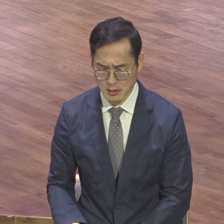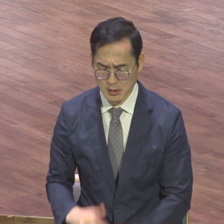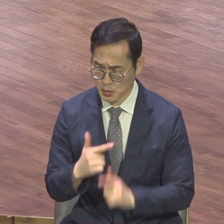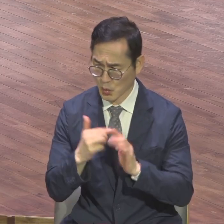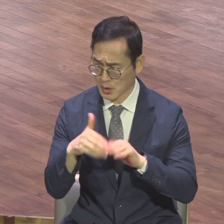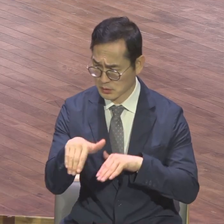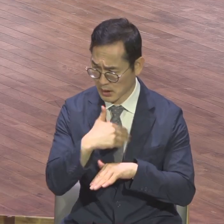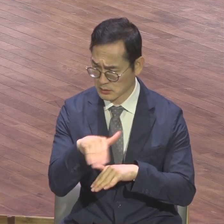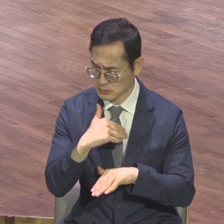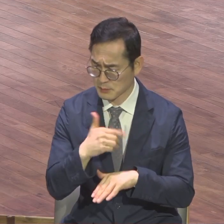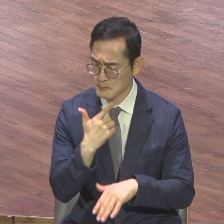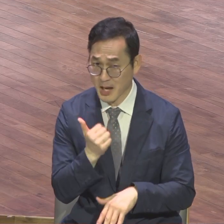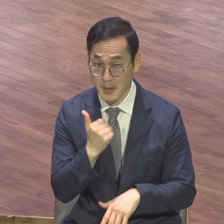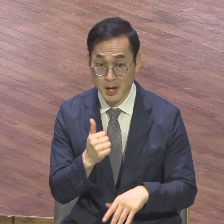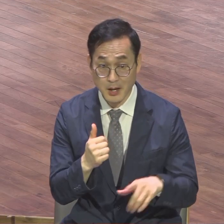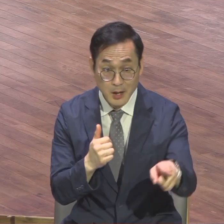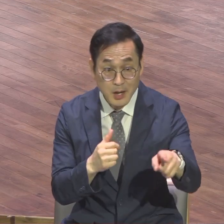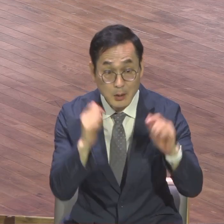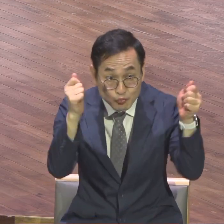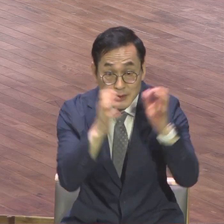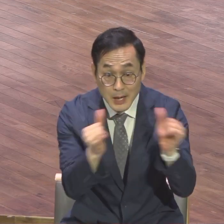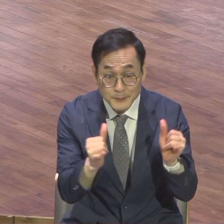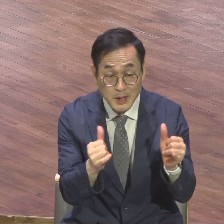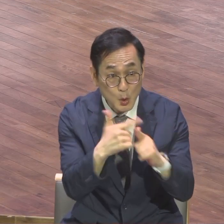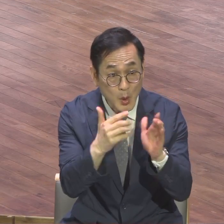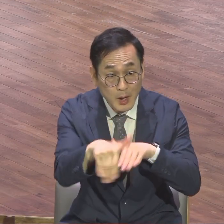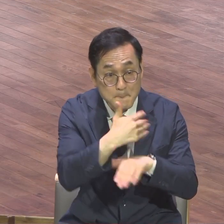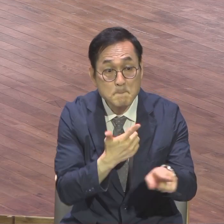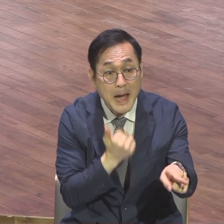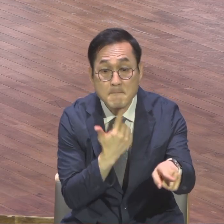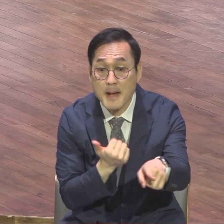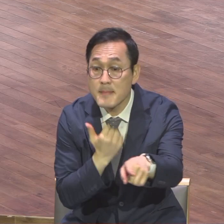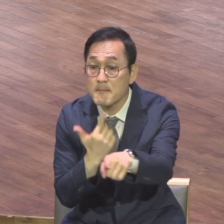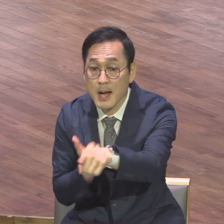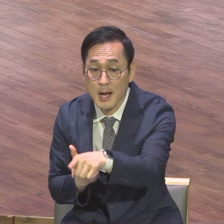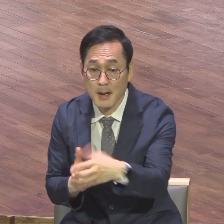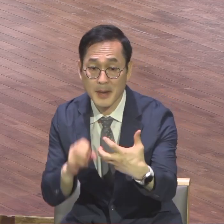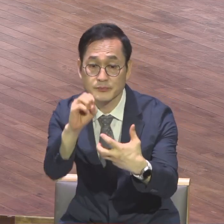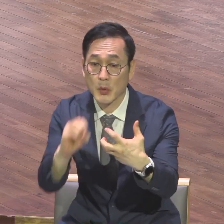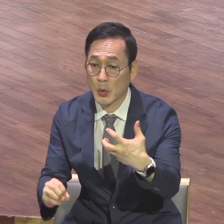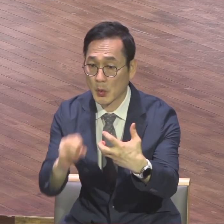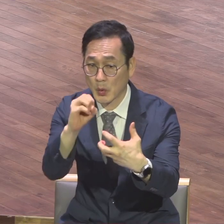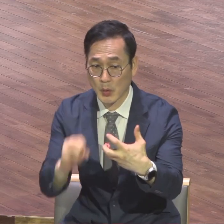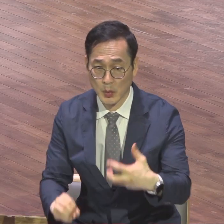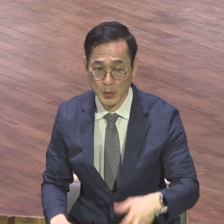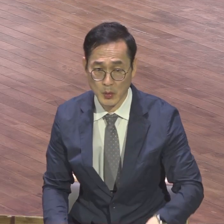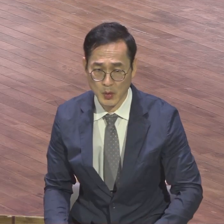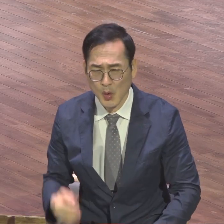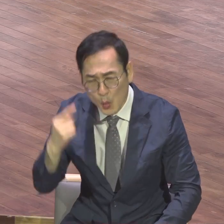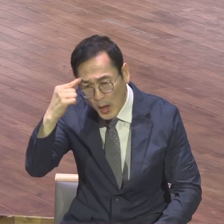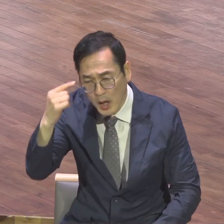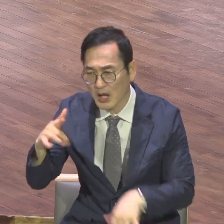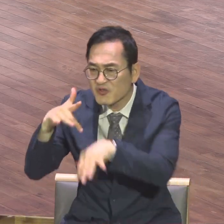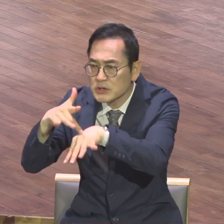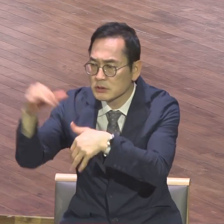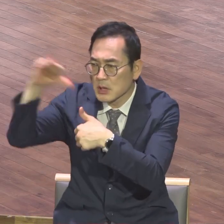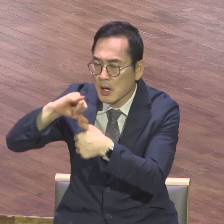다녔다가 80% 이상이더라고. 제가 점검해 보니까. 거기 다 교회 다녀봤대, 옛날에. 하도 시달리니까.